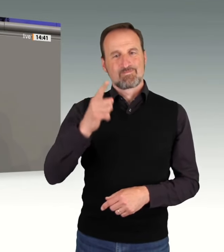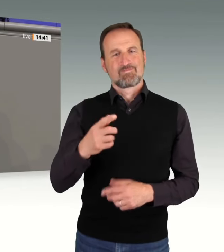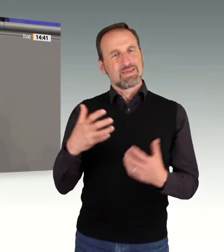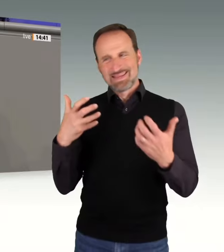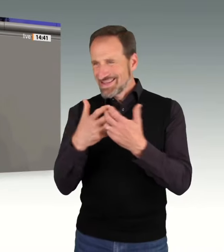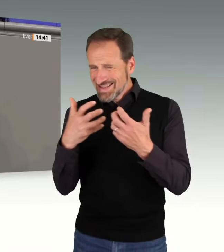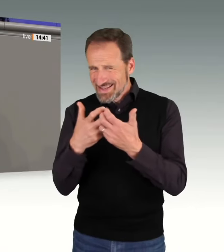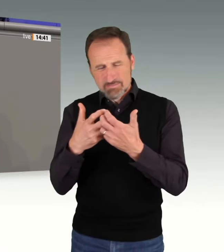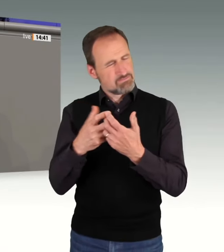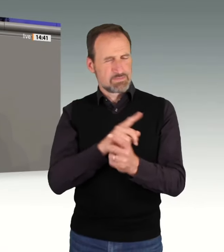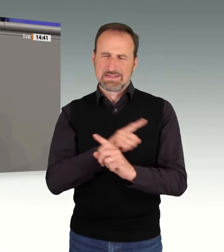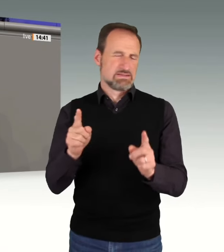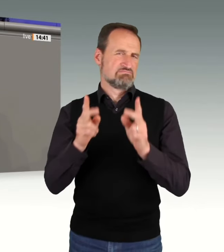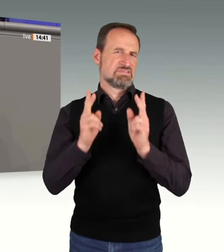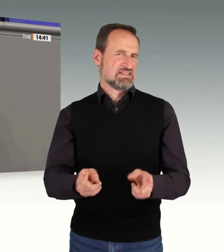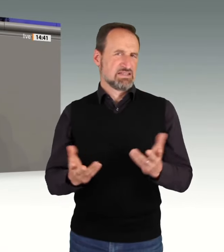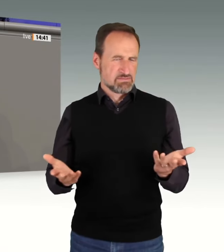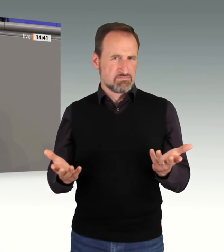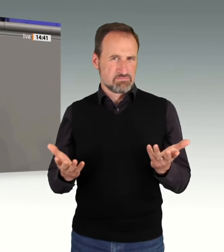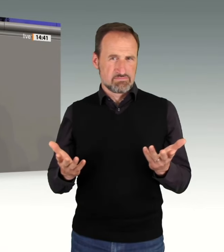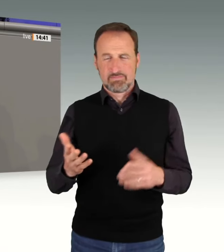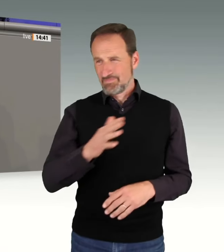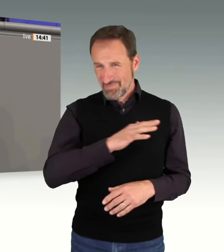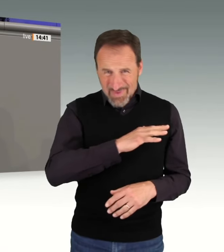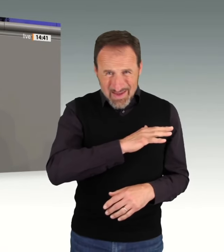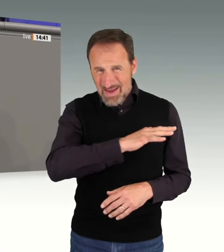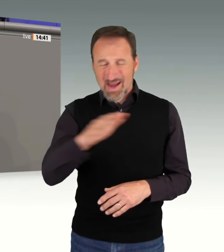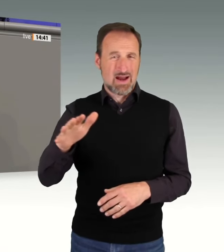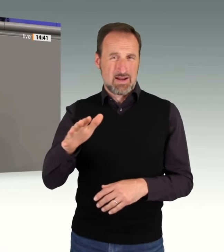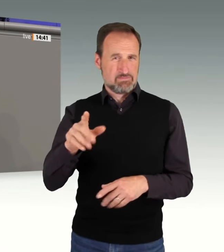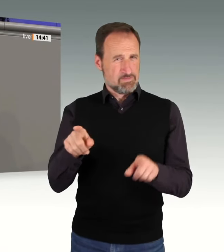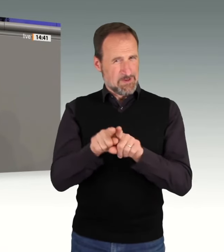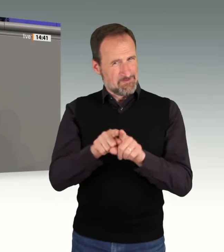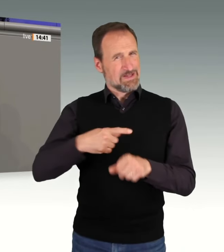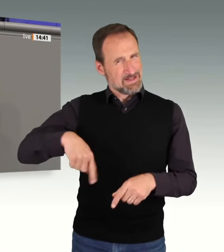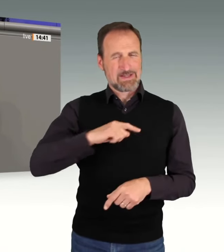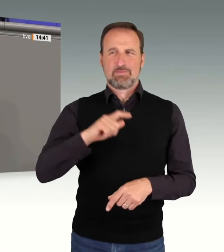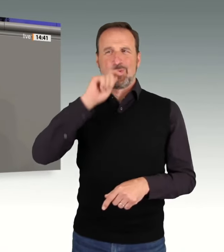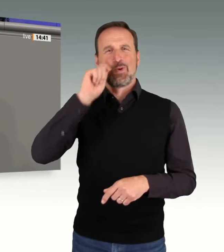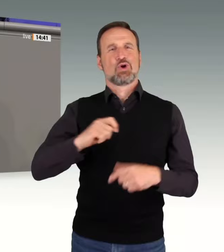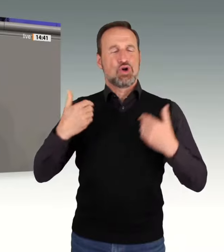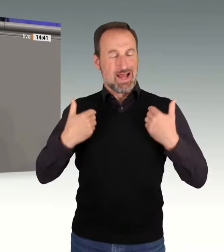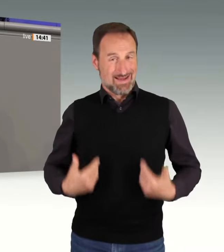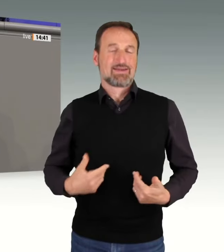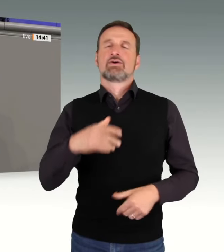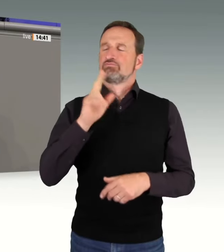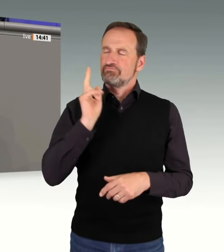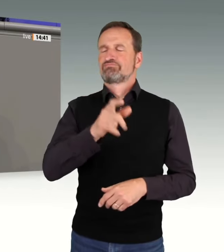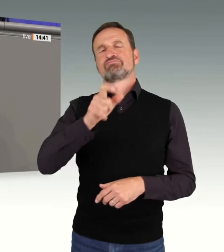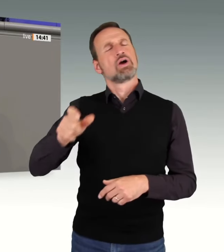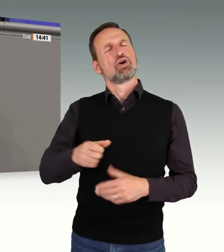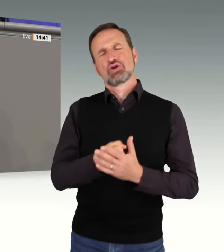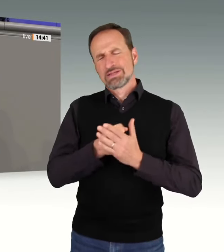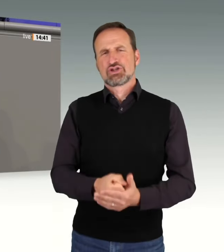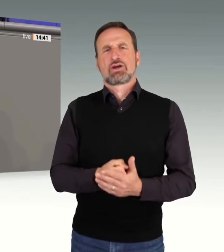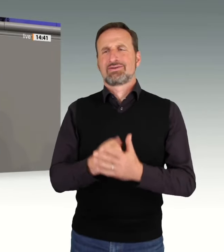Усі, хто так само, як українці, переконані, що війна – це злочин. Злочин проти життя. Ein